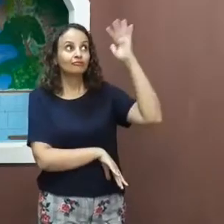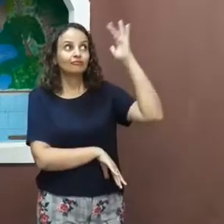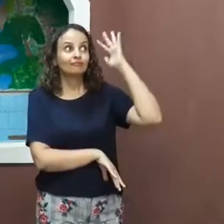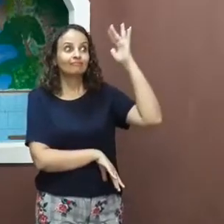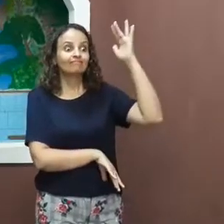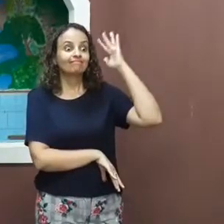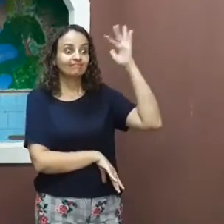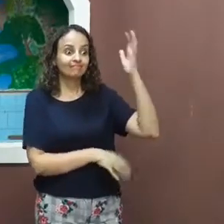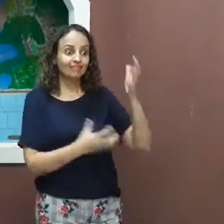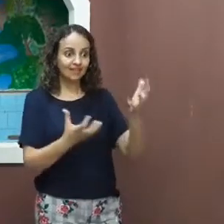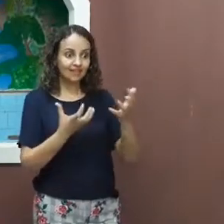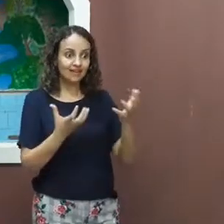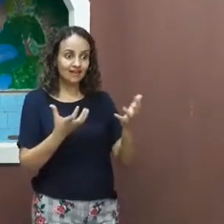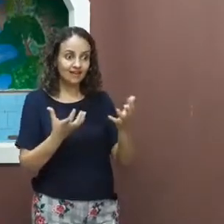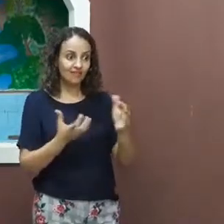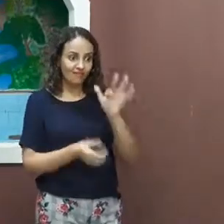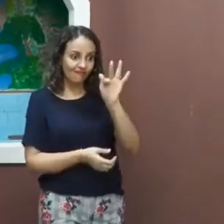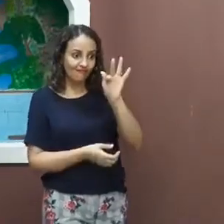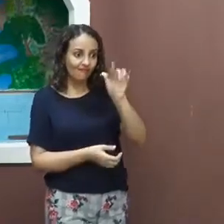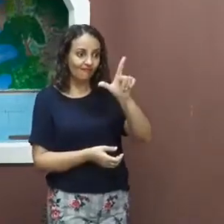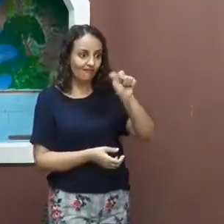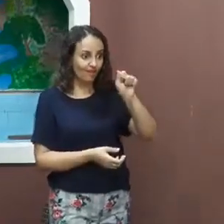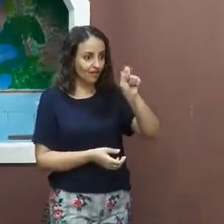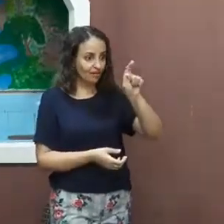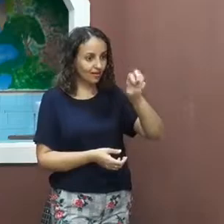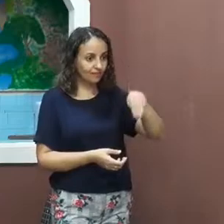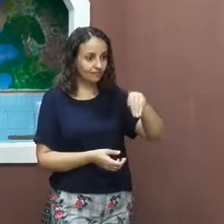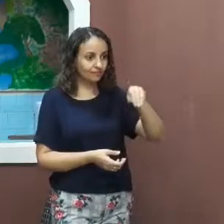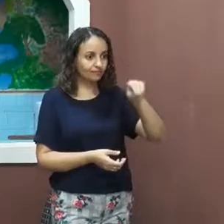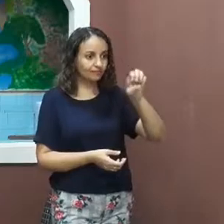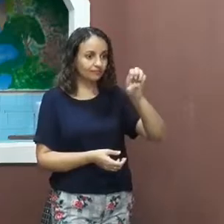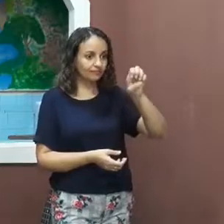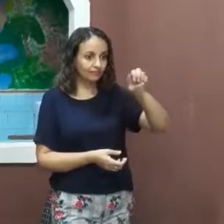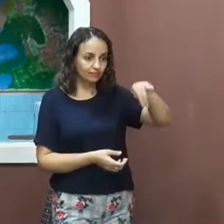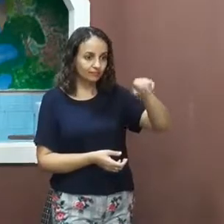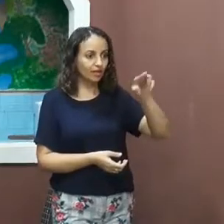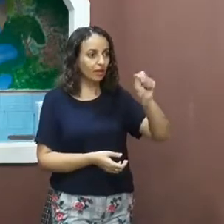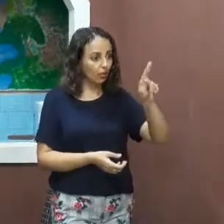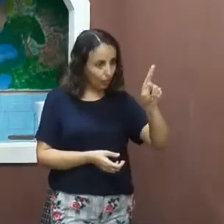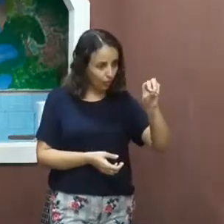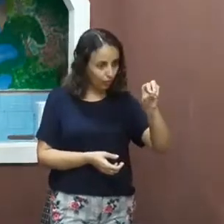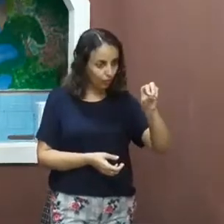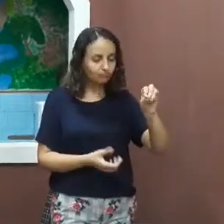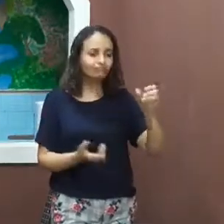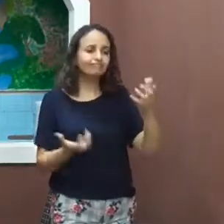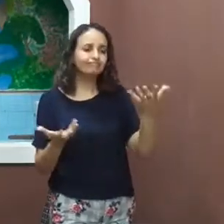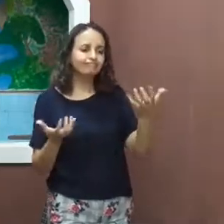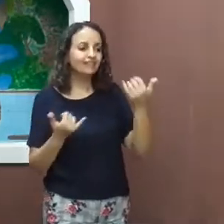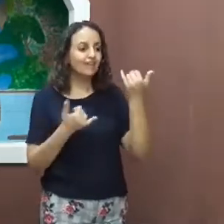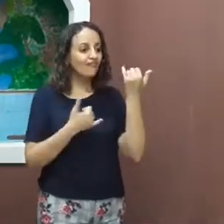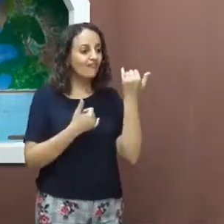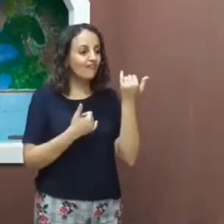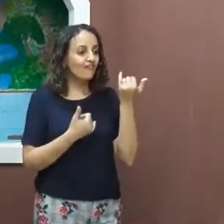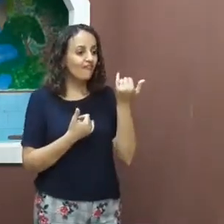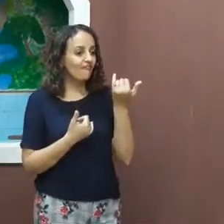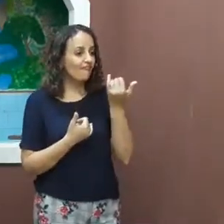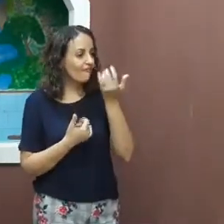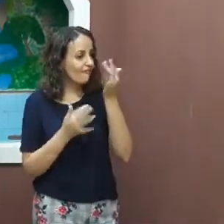e foram para o Flamengo, é isso, José? Flamengo, e estavam lá na sua alegria.